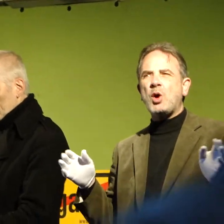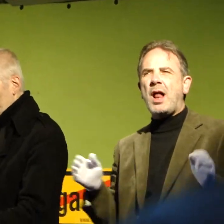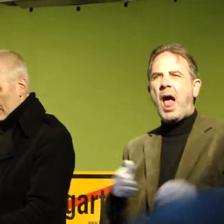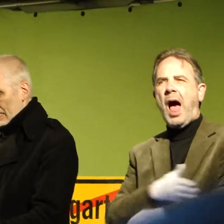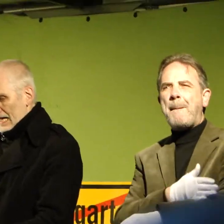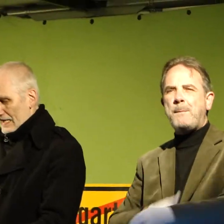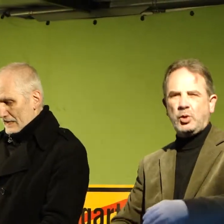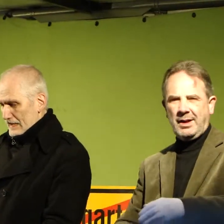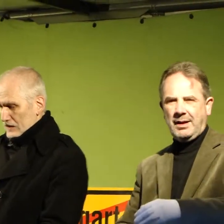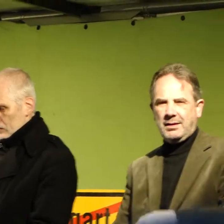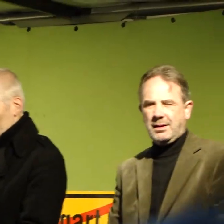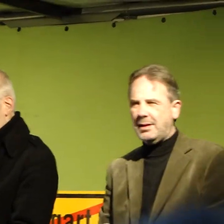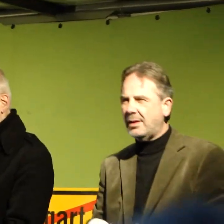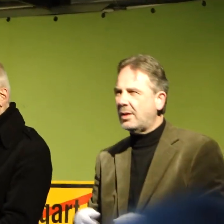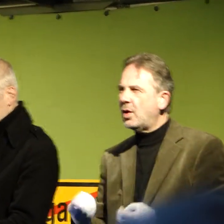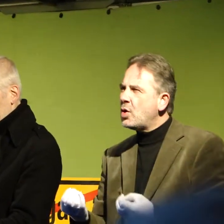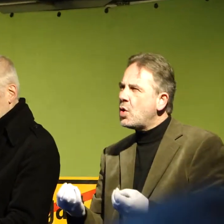Kunsthistoriker,